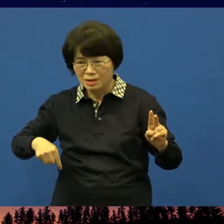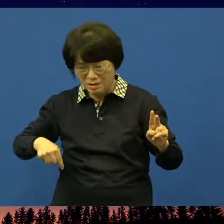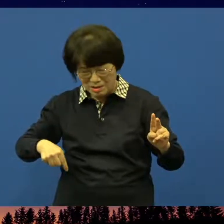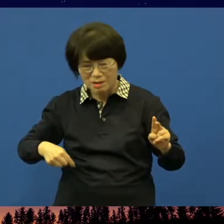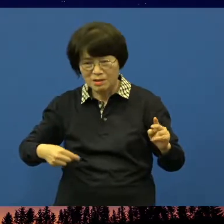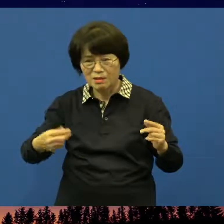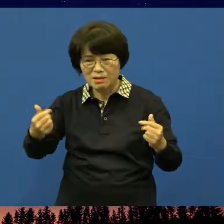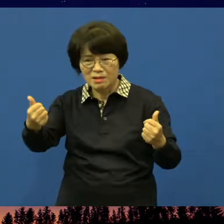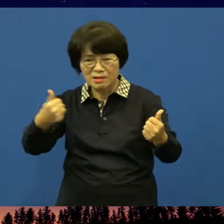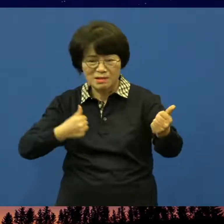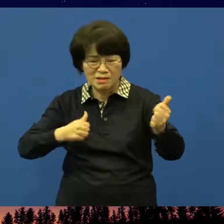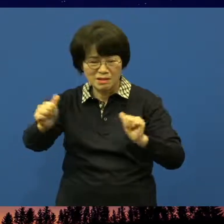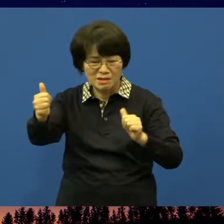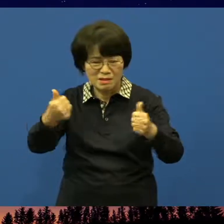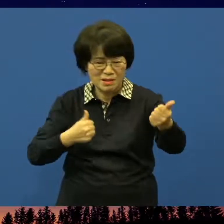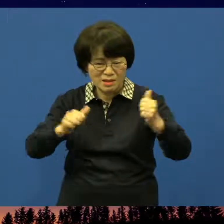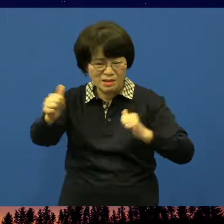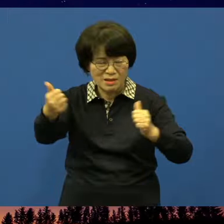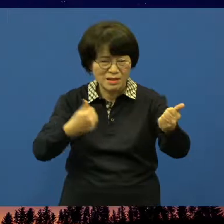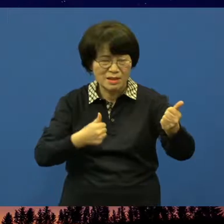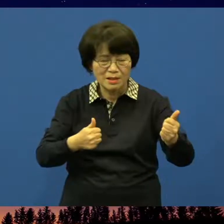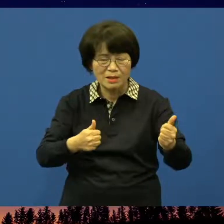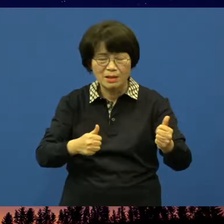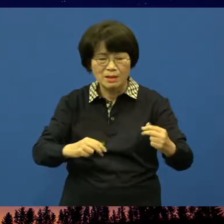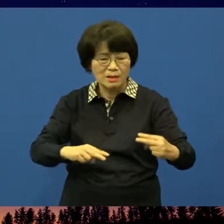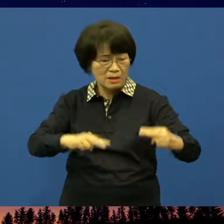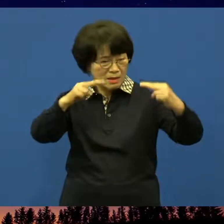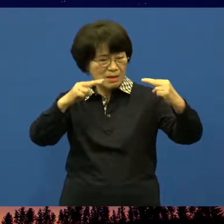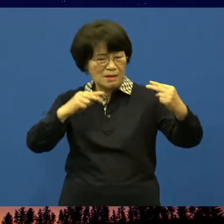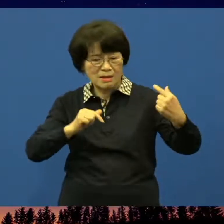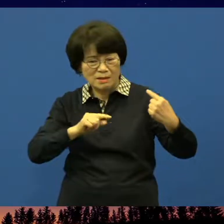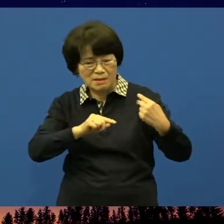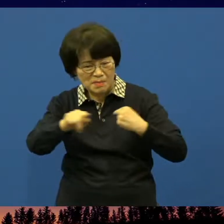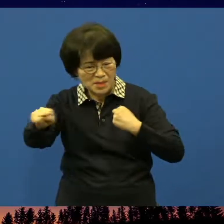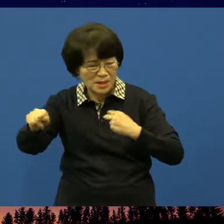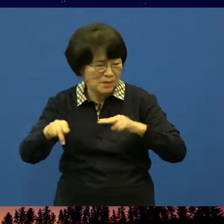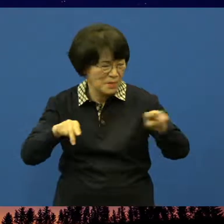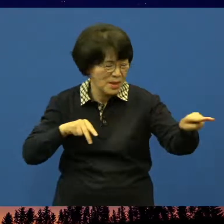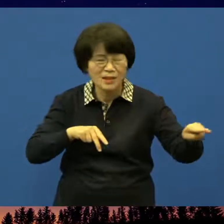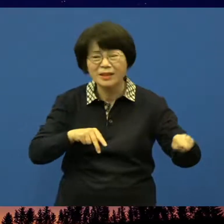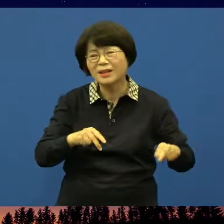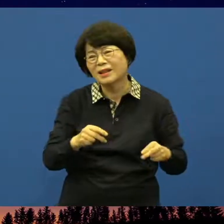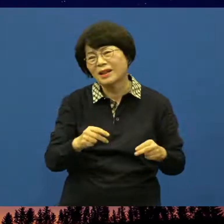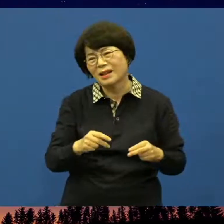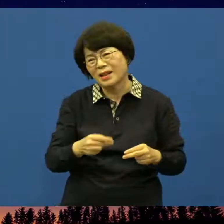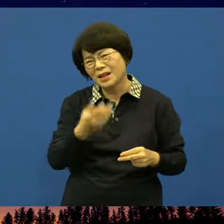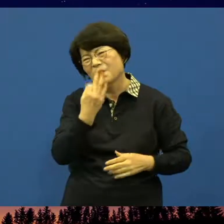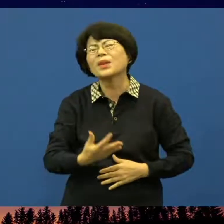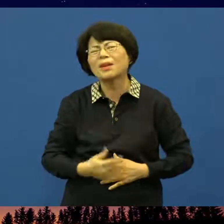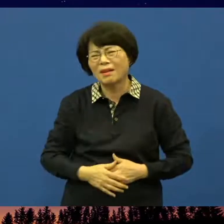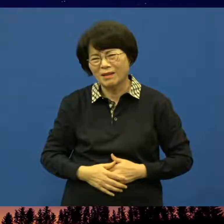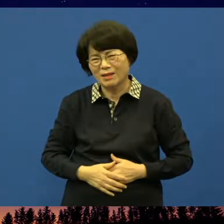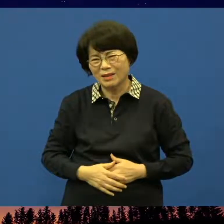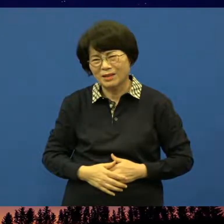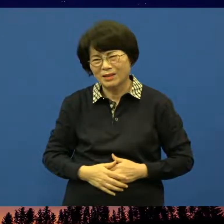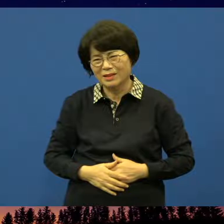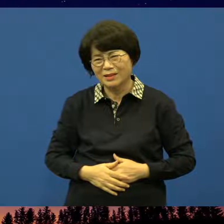3부에 오면 2부로 가야 되고 2부에 갔는데 또 마주쳐가지고 다시 3부로 가면 얼마나 인생이 복잡해야 돼요, 여러분.